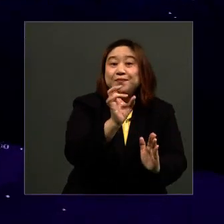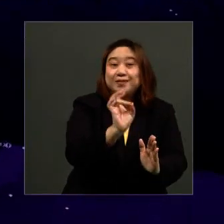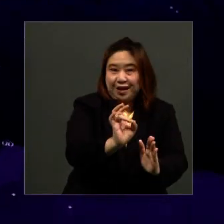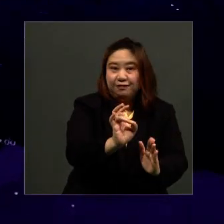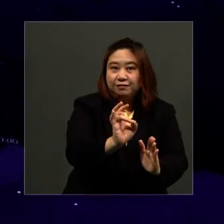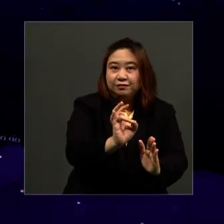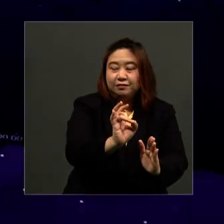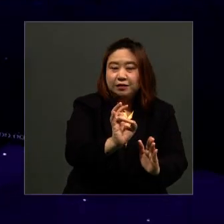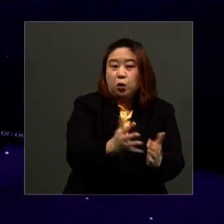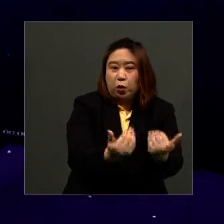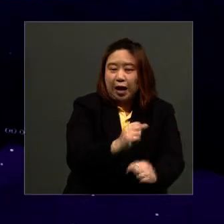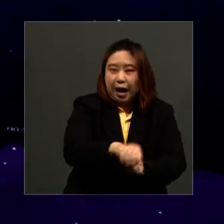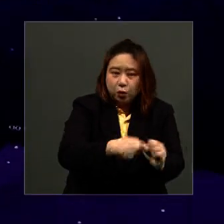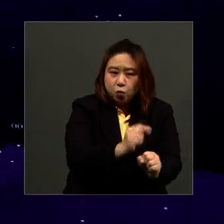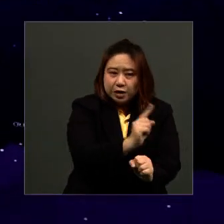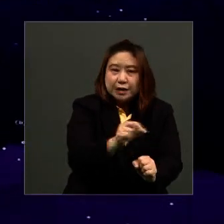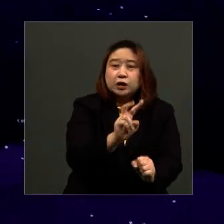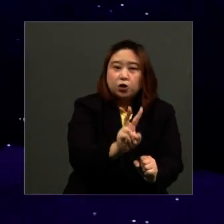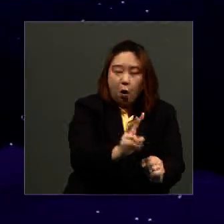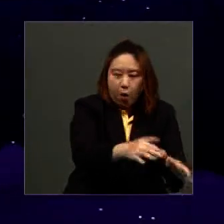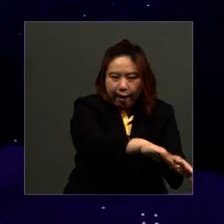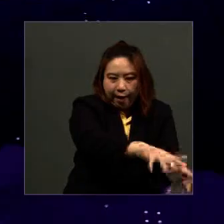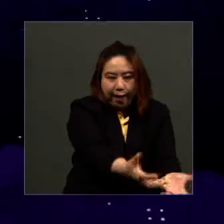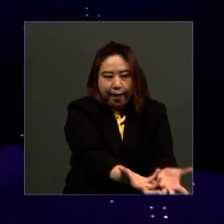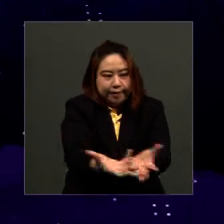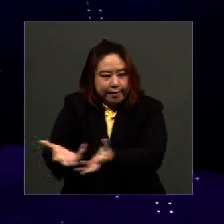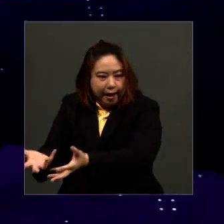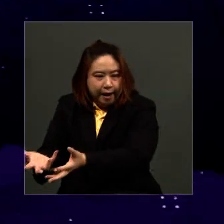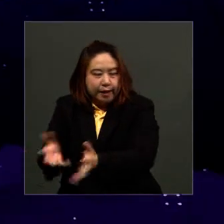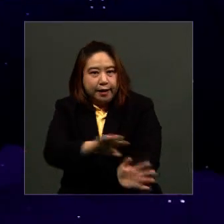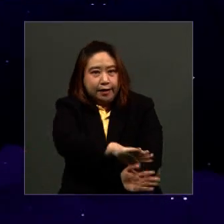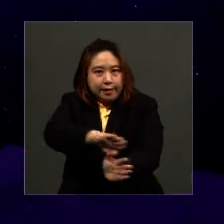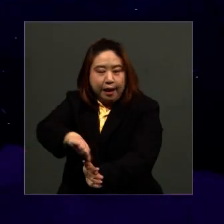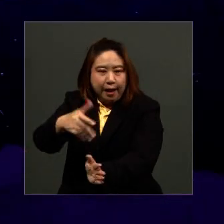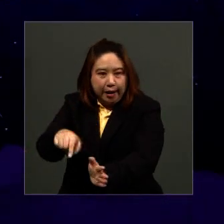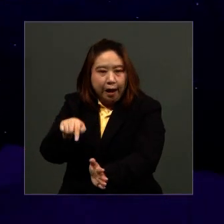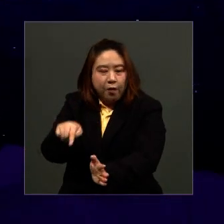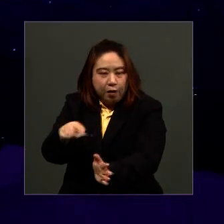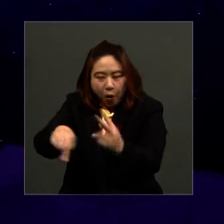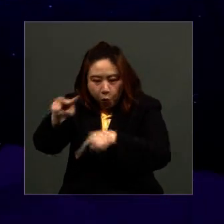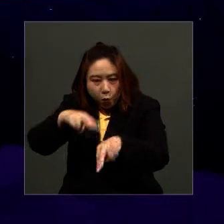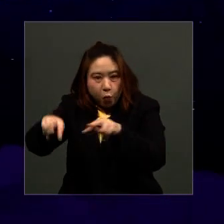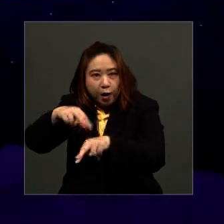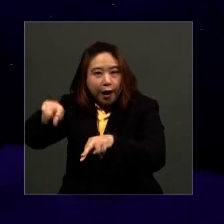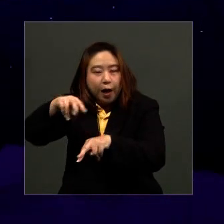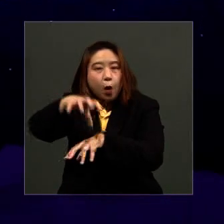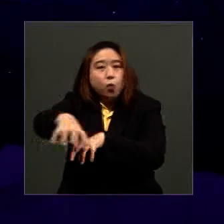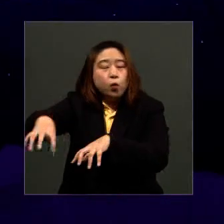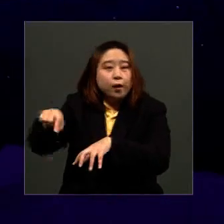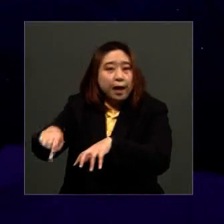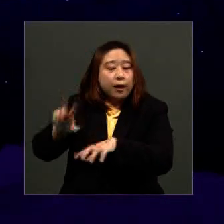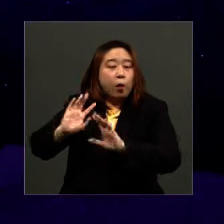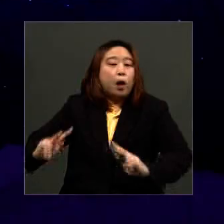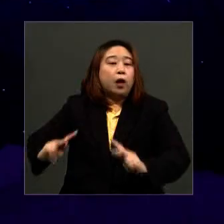อยู่ระหว่างอายุ 1-2ปีเนี่ยออกมาจากมูลนิธิแล้วก็รับเข้าคุ้มครองสวัสดิภาพชั่วคราวในหน่วยงานในพื้นที่ของ